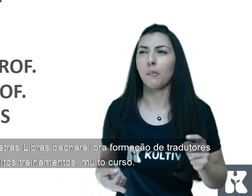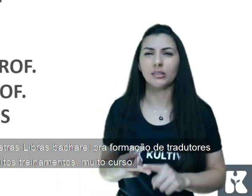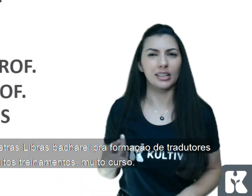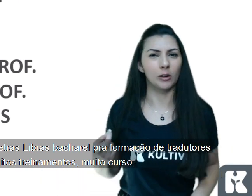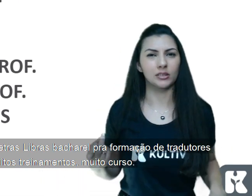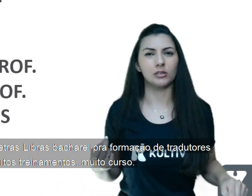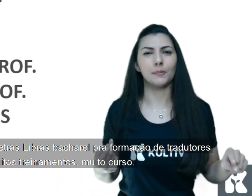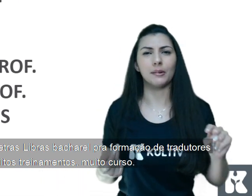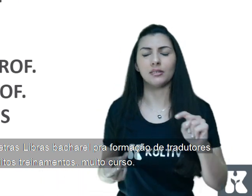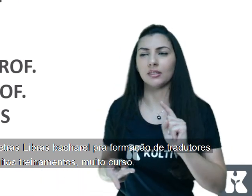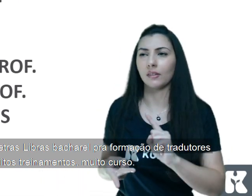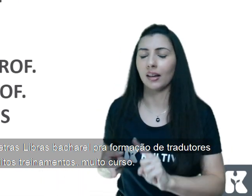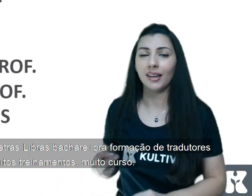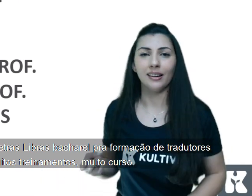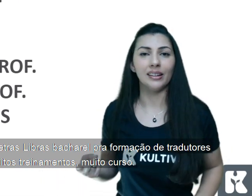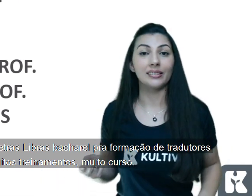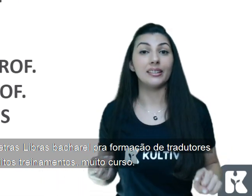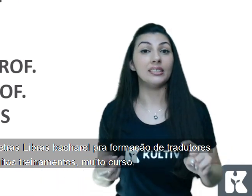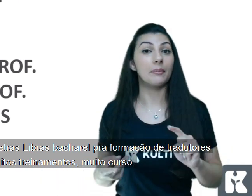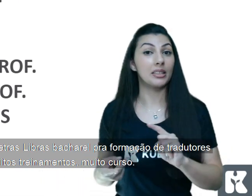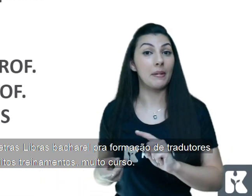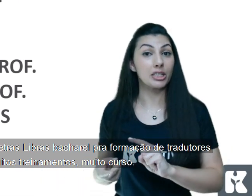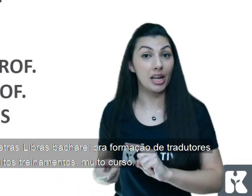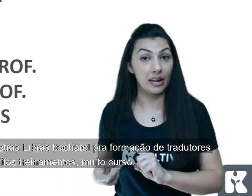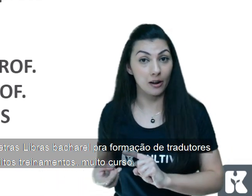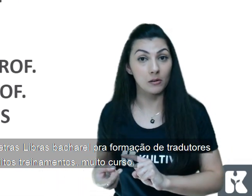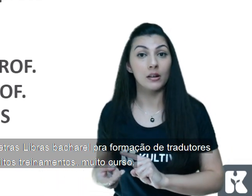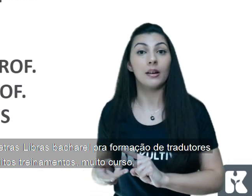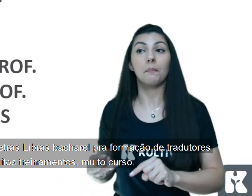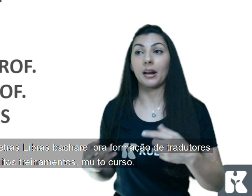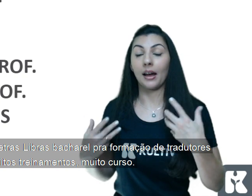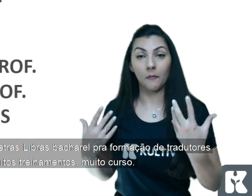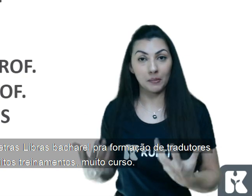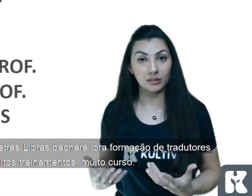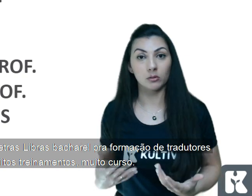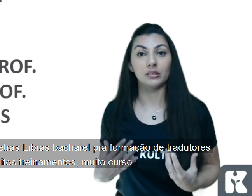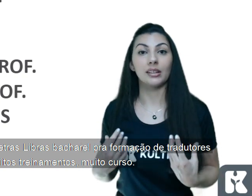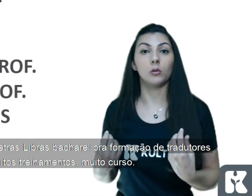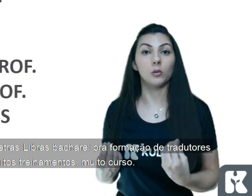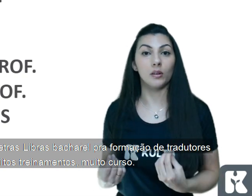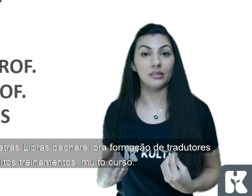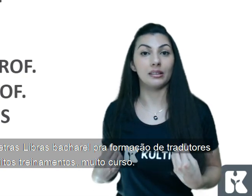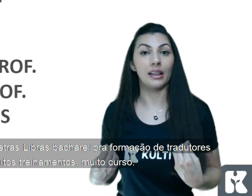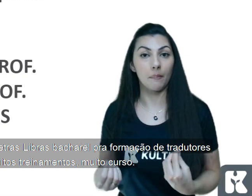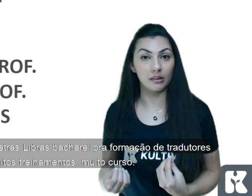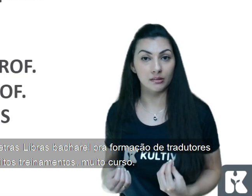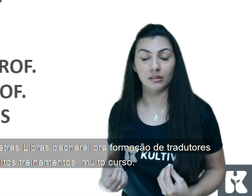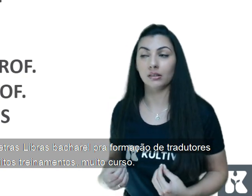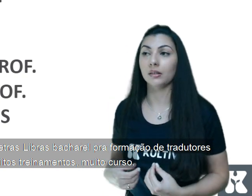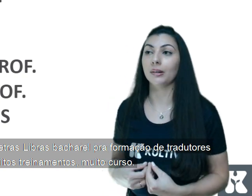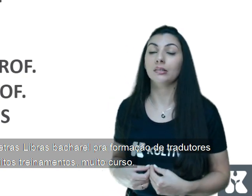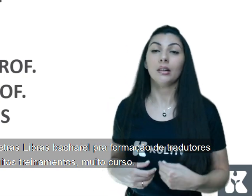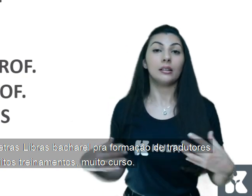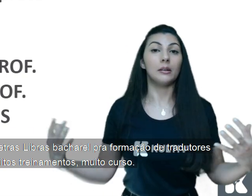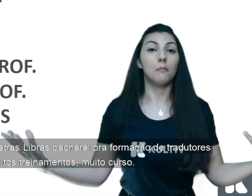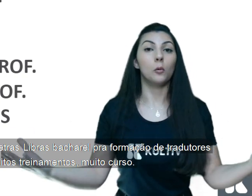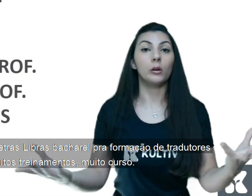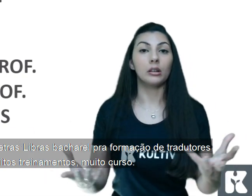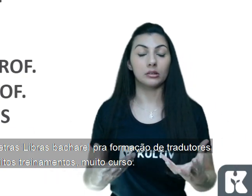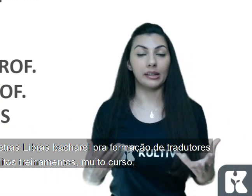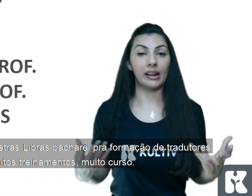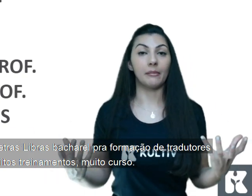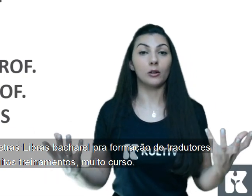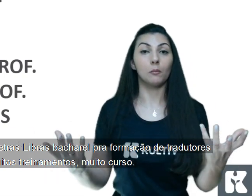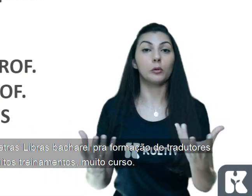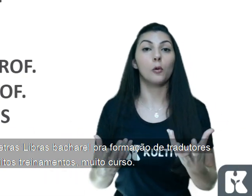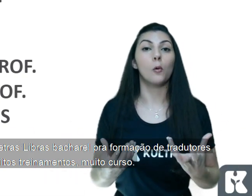treinamentos, pós-graduação específica, letras libras, bacharel, para formação de tradutores, intérpretes de Libras. Tem